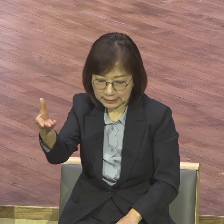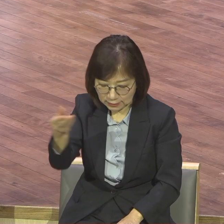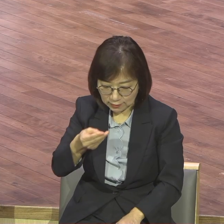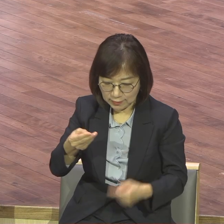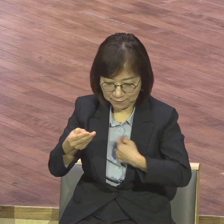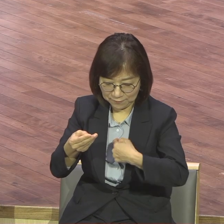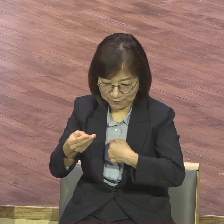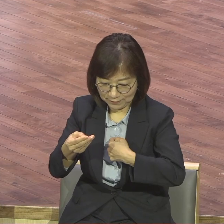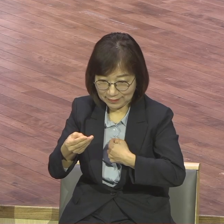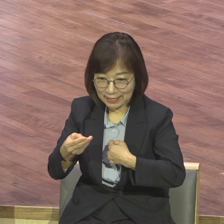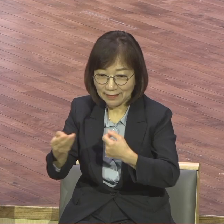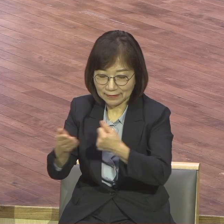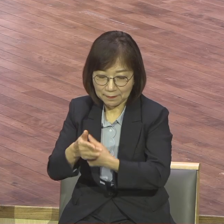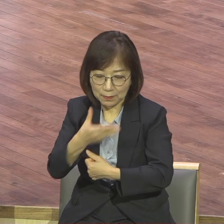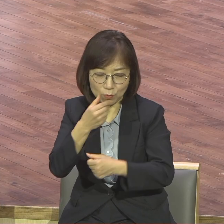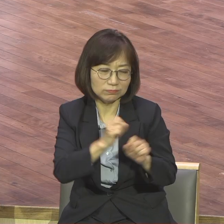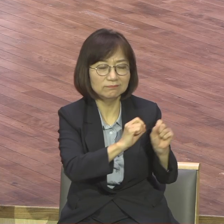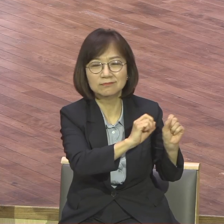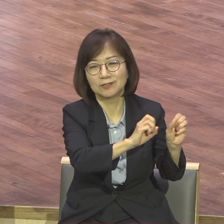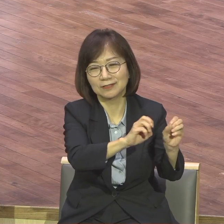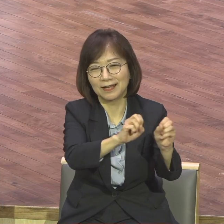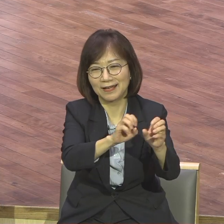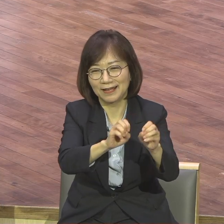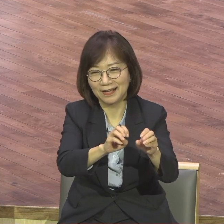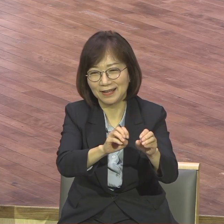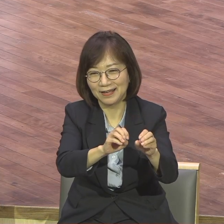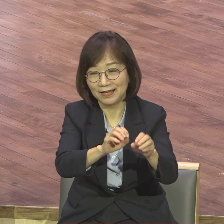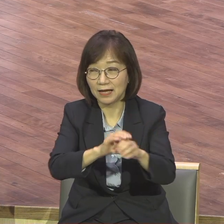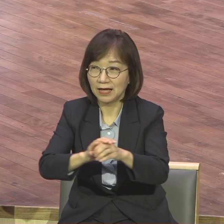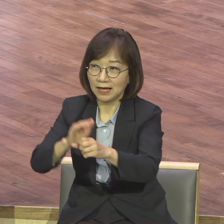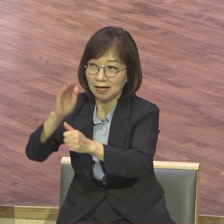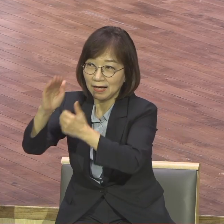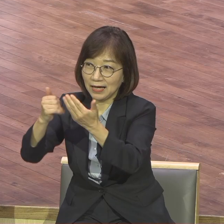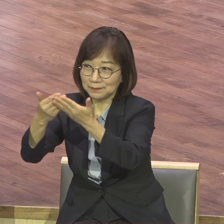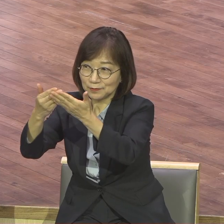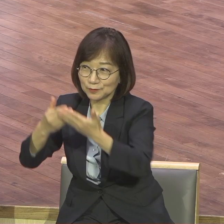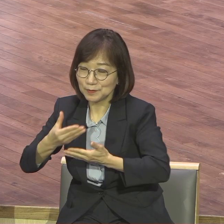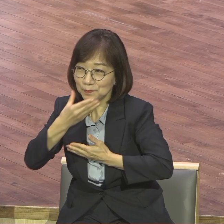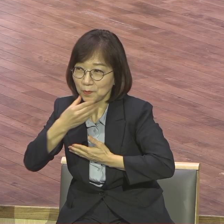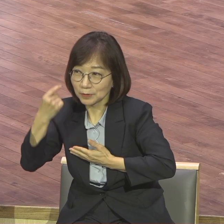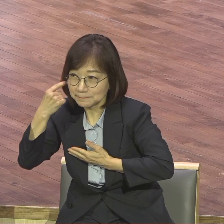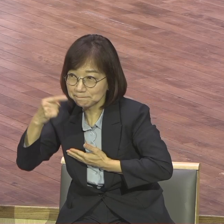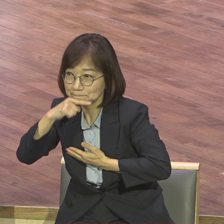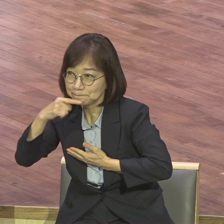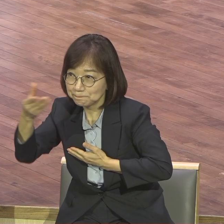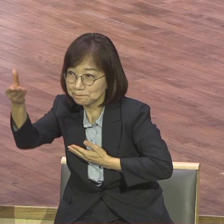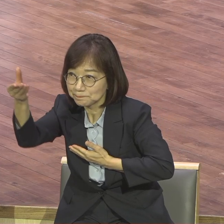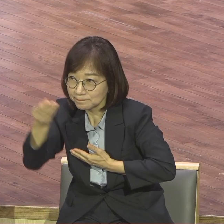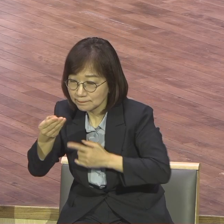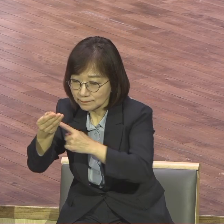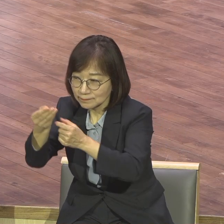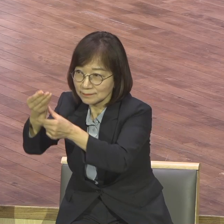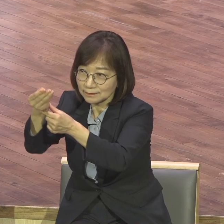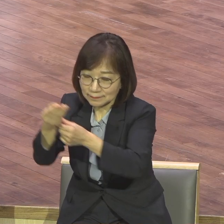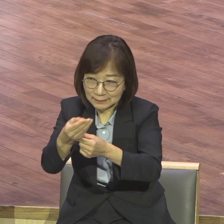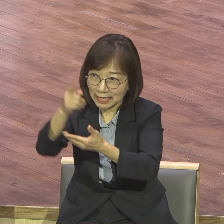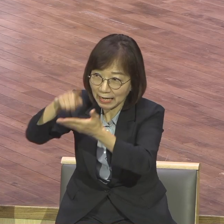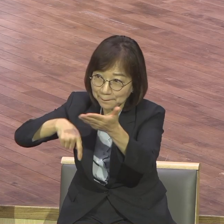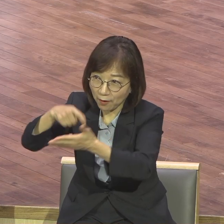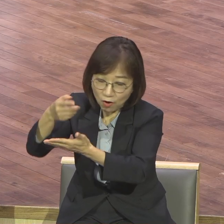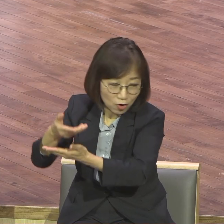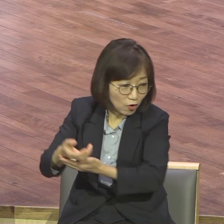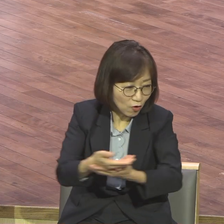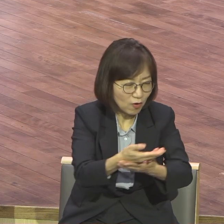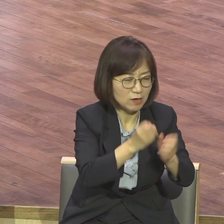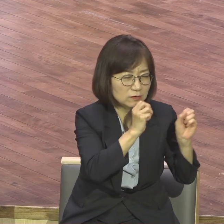데 있어서 이 생명을 조금도 아끼지 않고 이 복음 증거하는 일에 빚 갚는 일에 일심전심